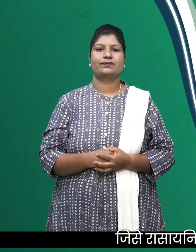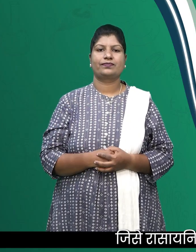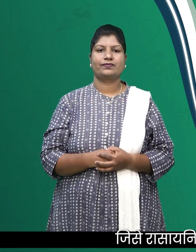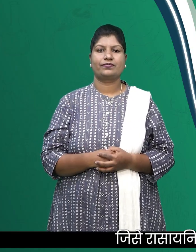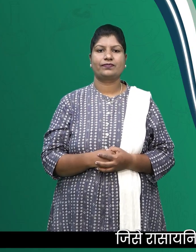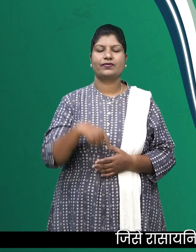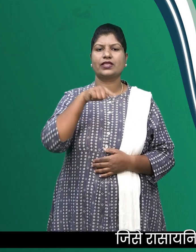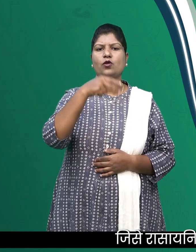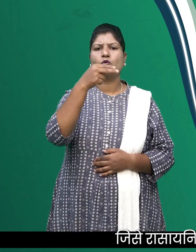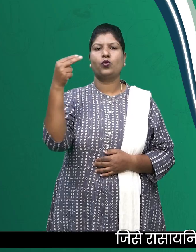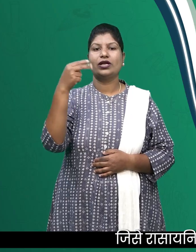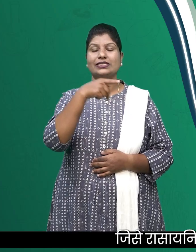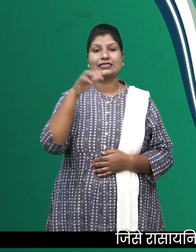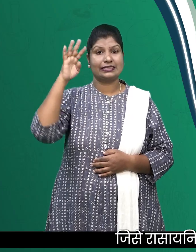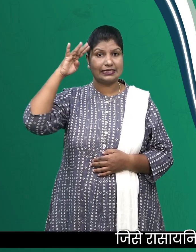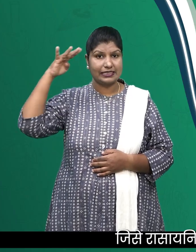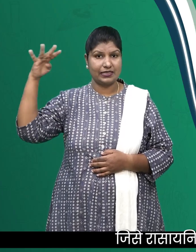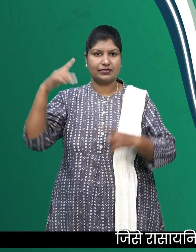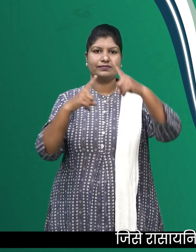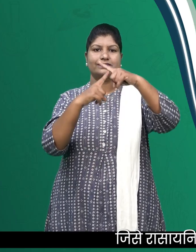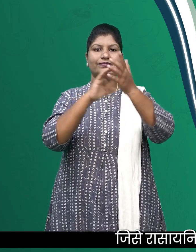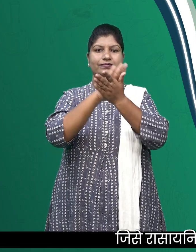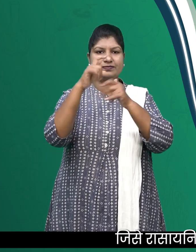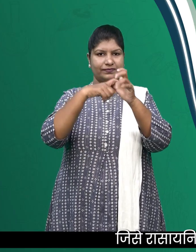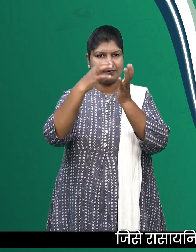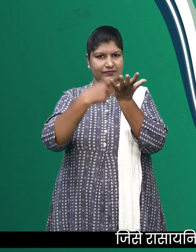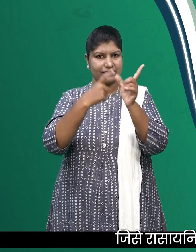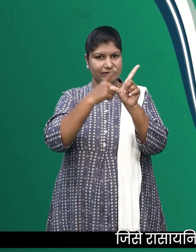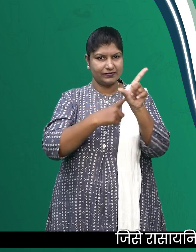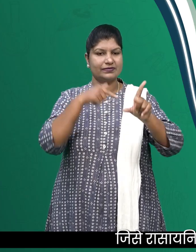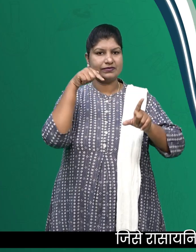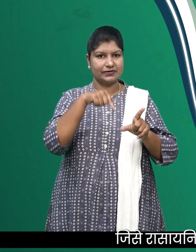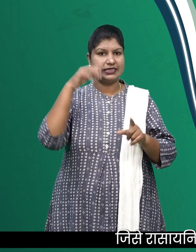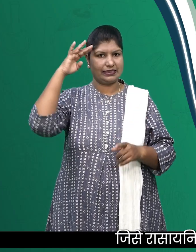जिसे रासायनिक विकास का सिद्धांत कहा जाता है।